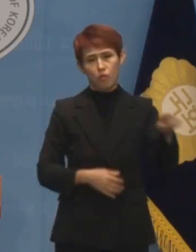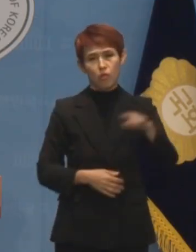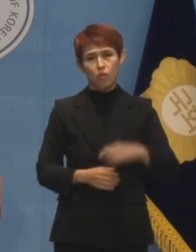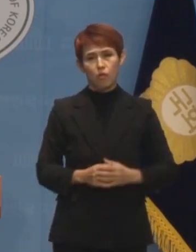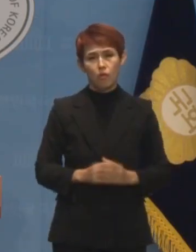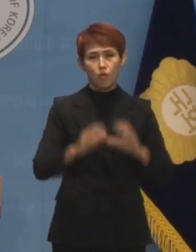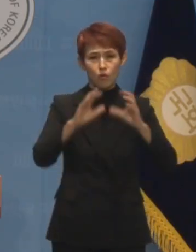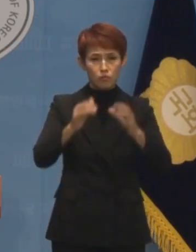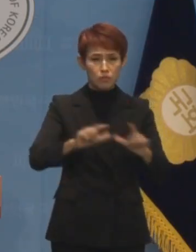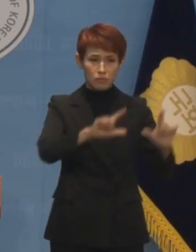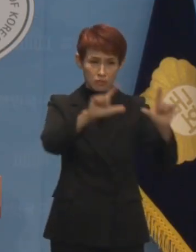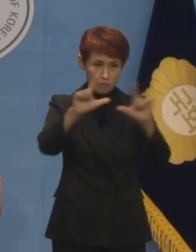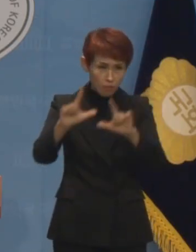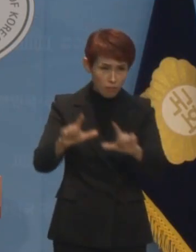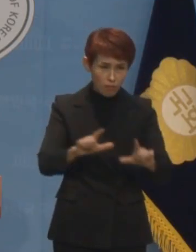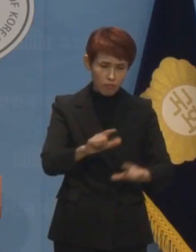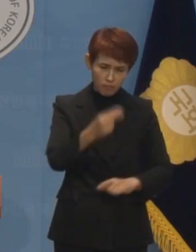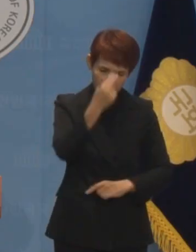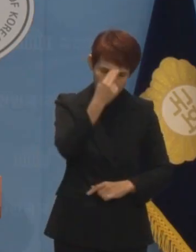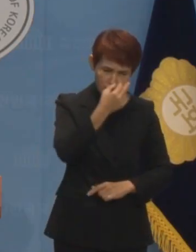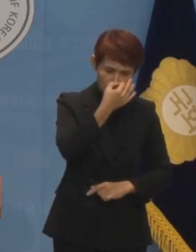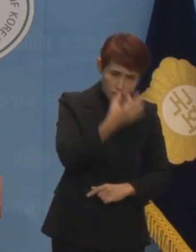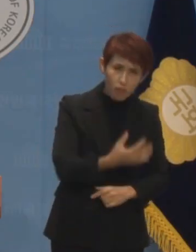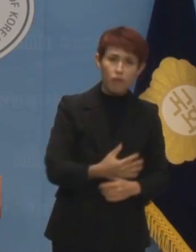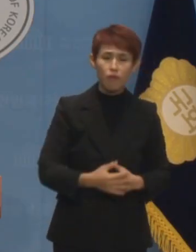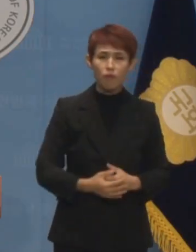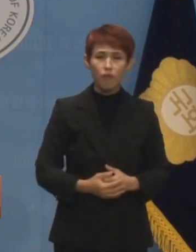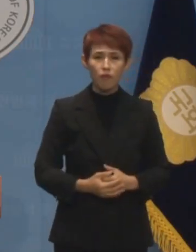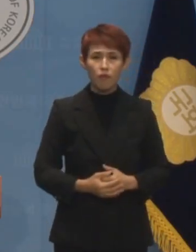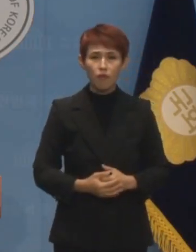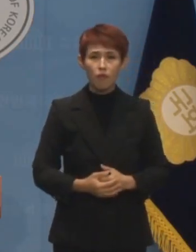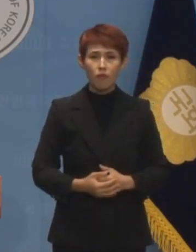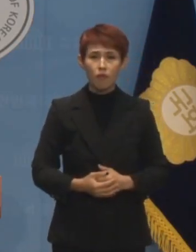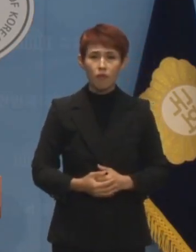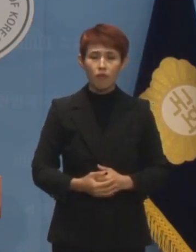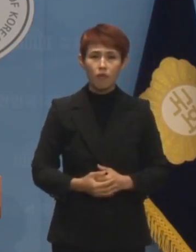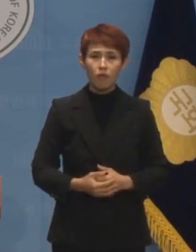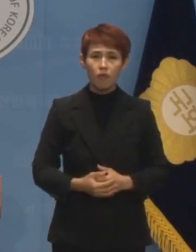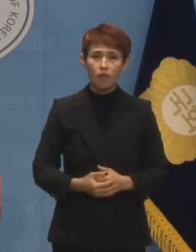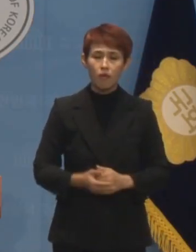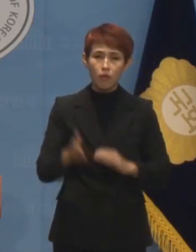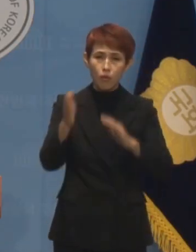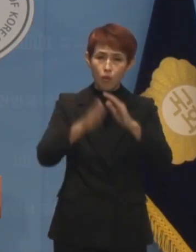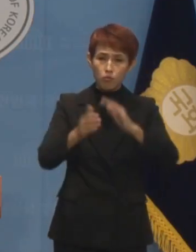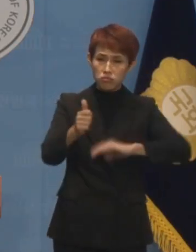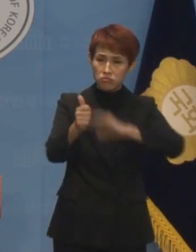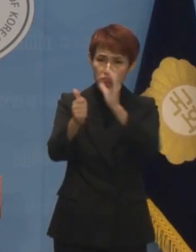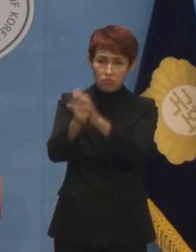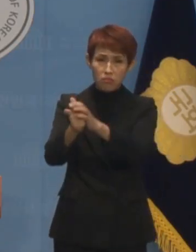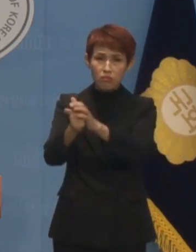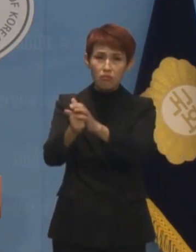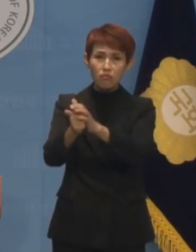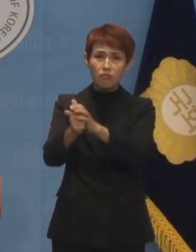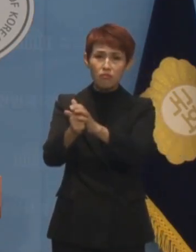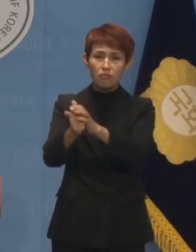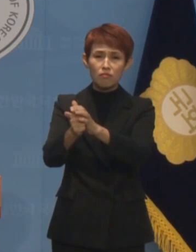국민의 사정이 이럴진데 어떻게 부여된 임무를